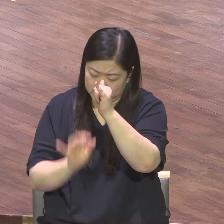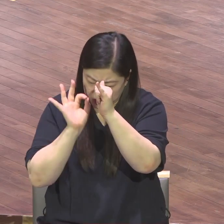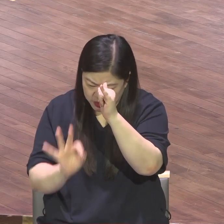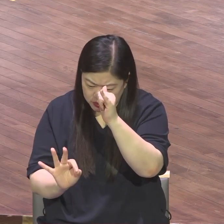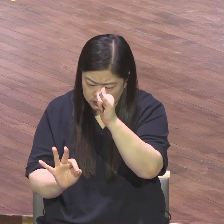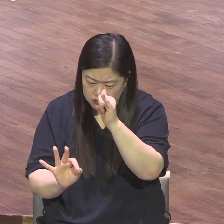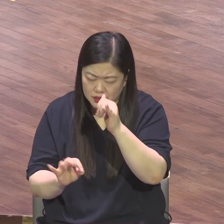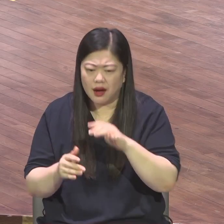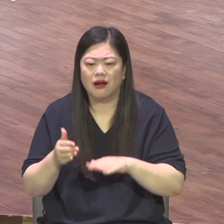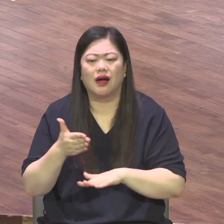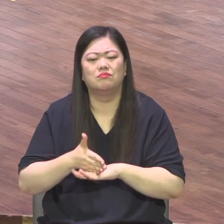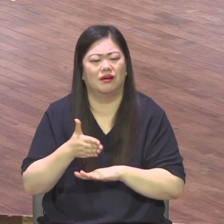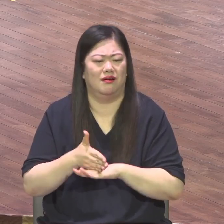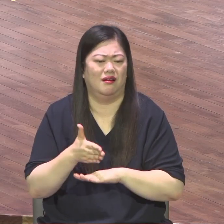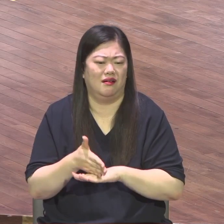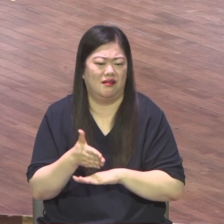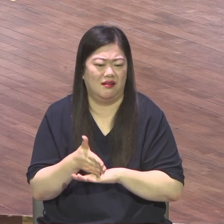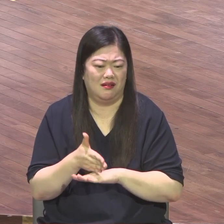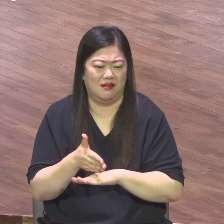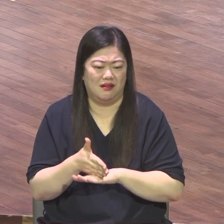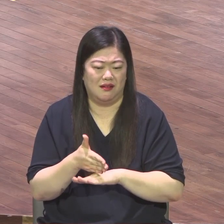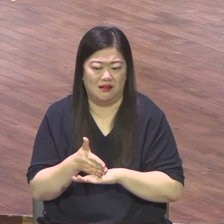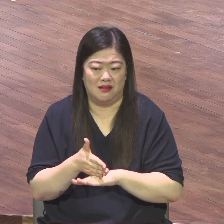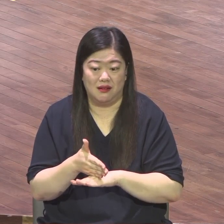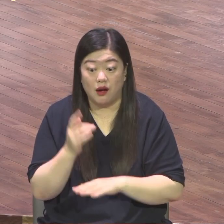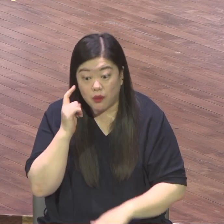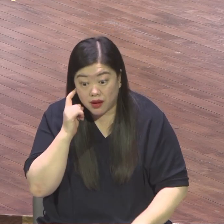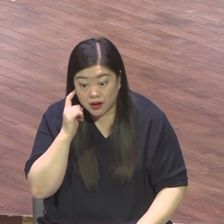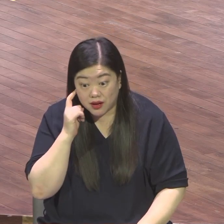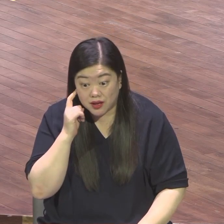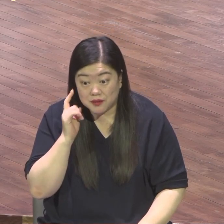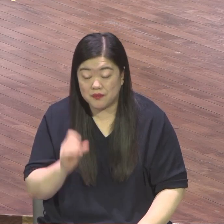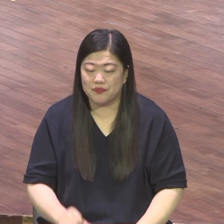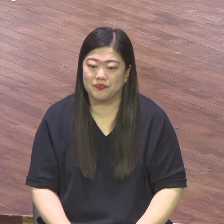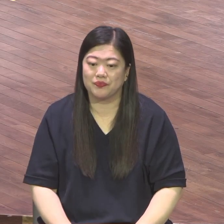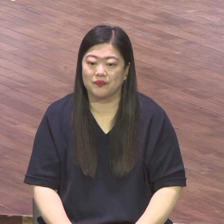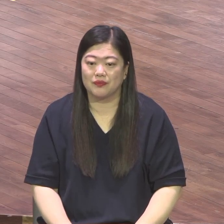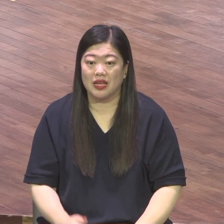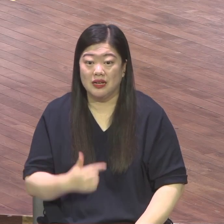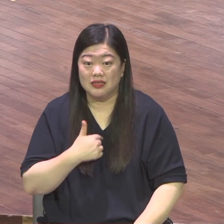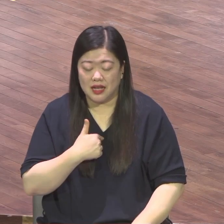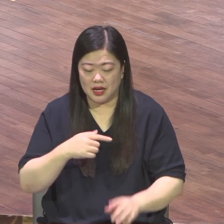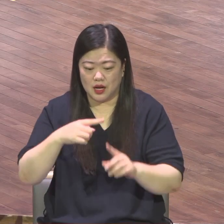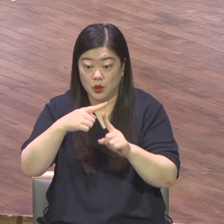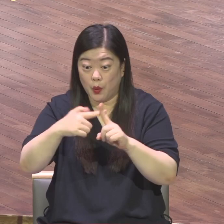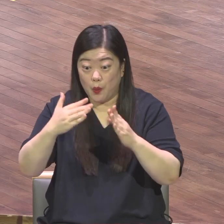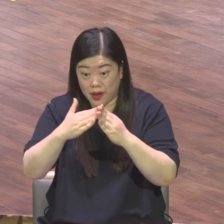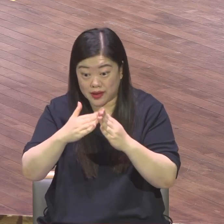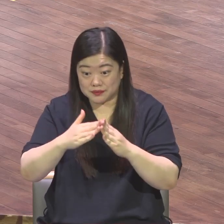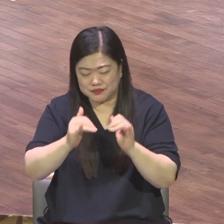없어요. 감사가 막 이게 어떻게 된 판인지 막 매주 갈수록